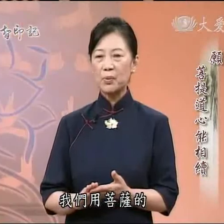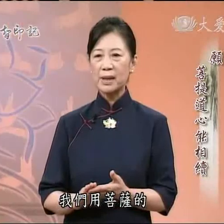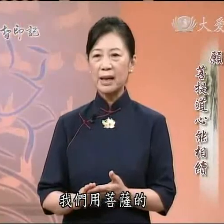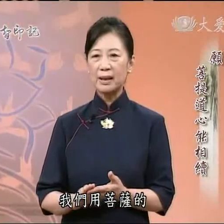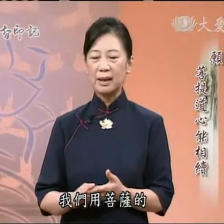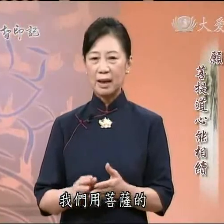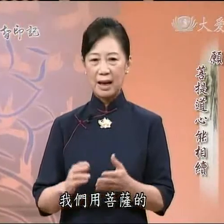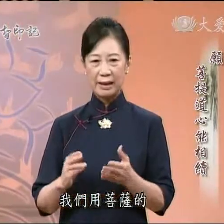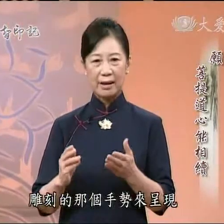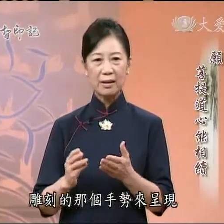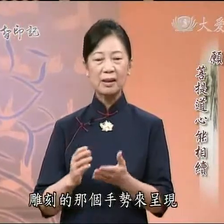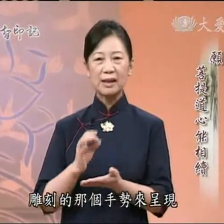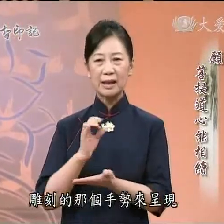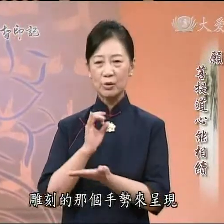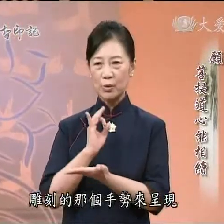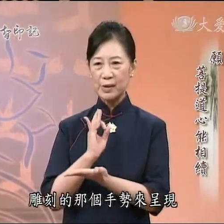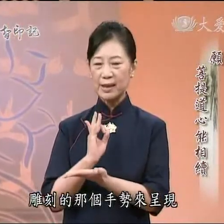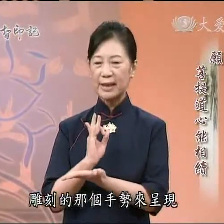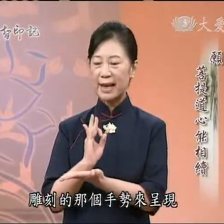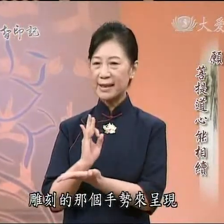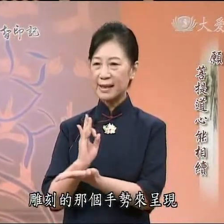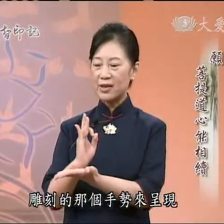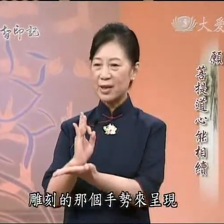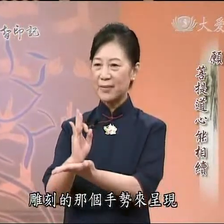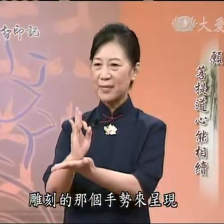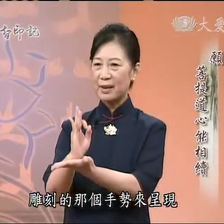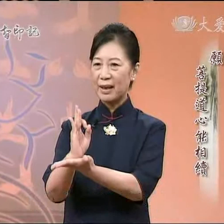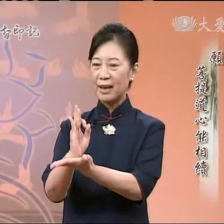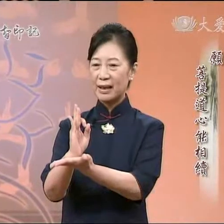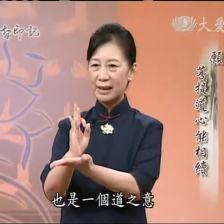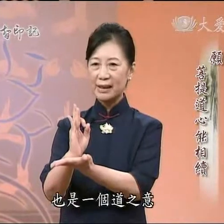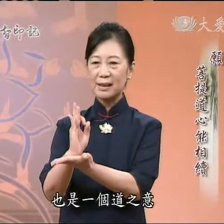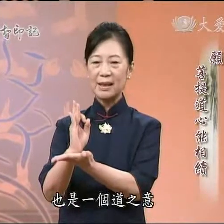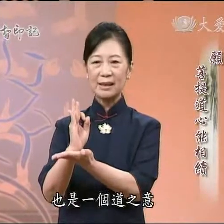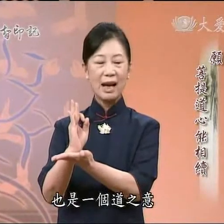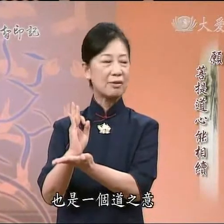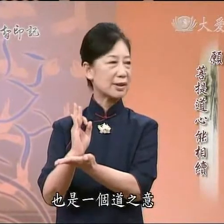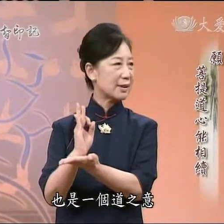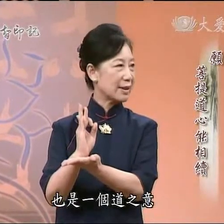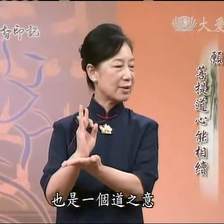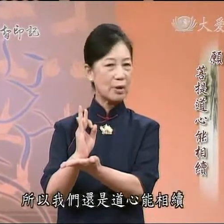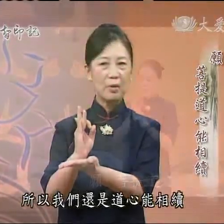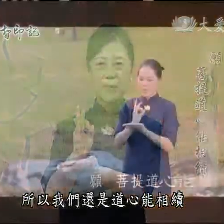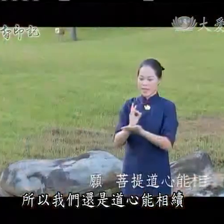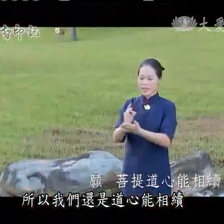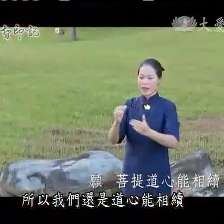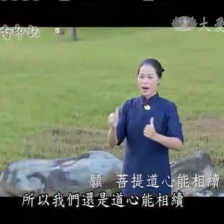萨的雕刻的那个手势来呈现。对，也是一个道之意，所以我们还是